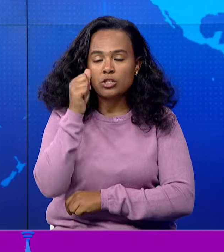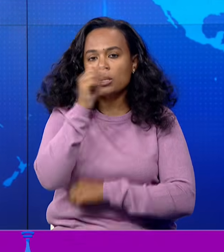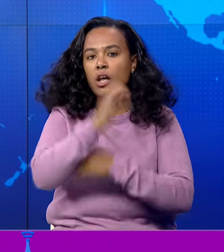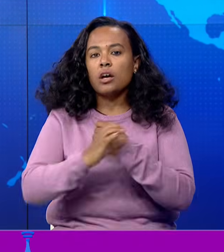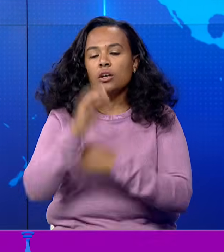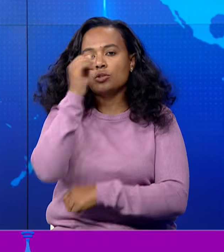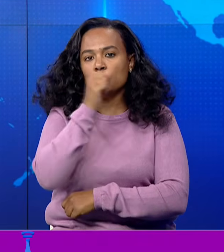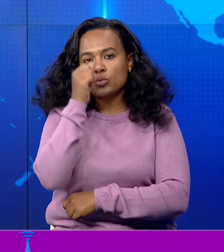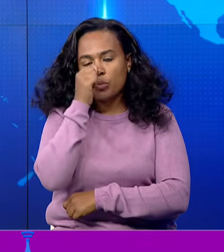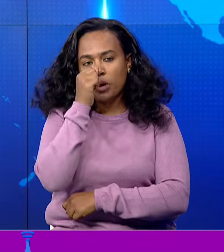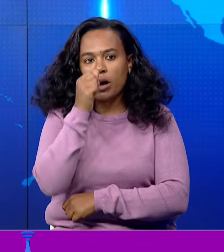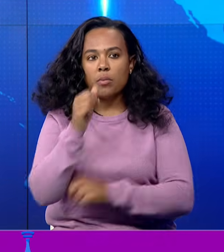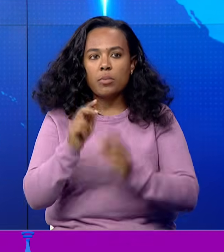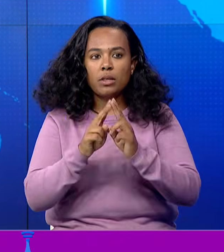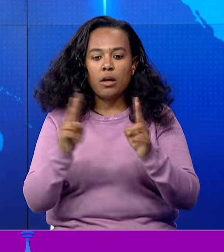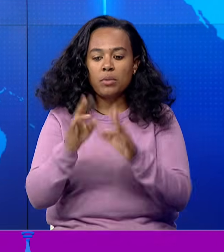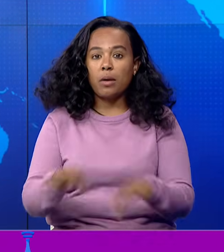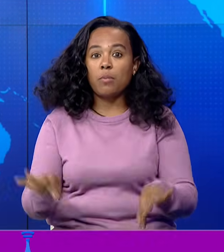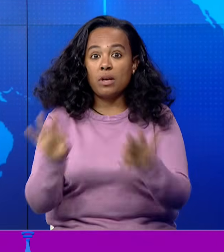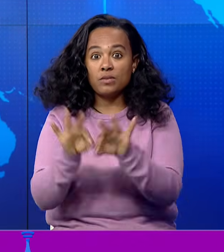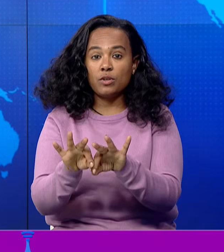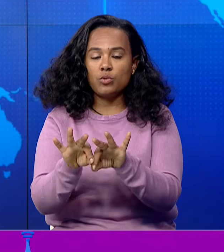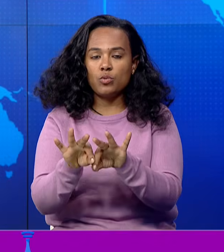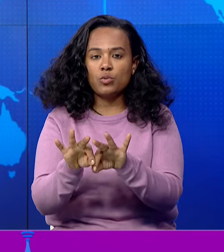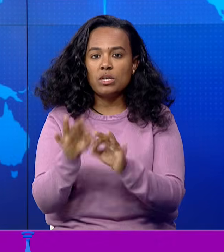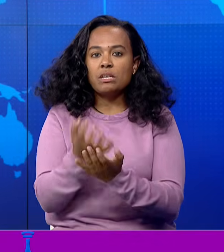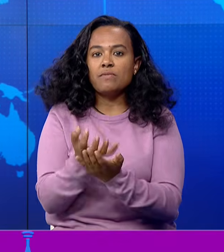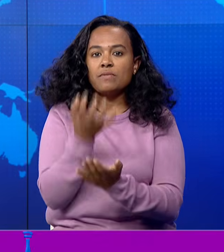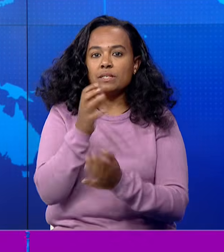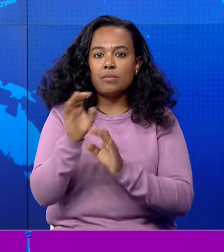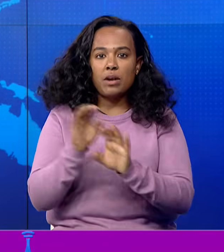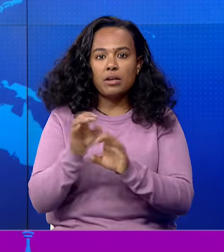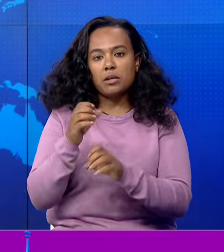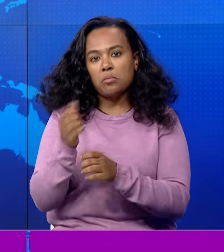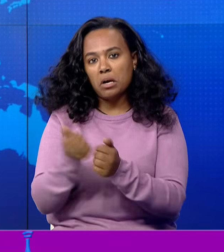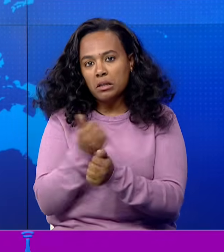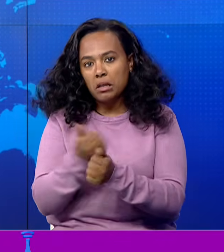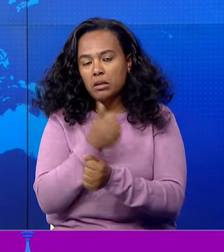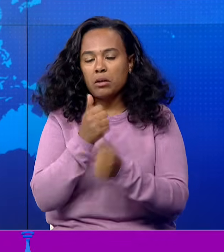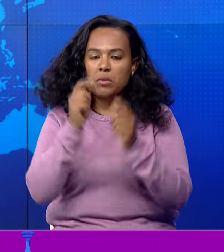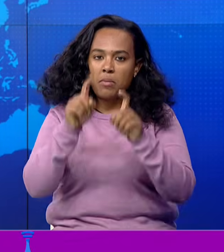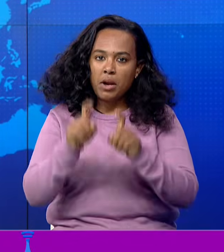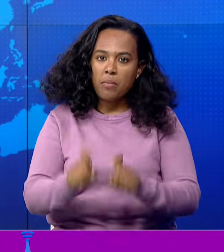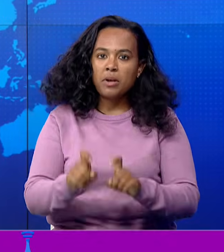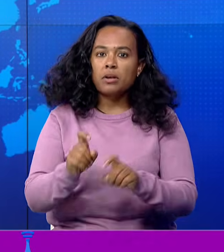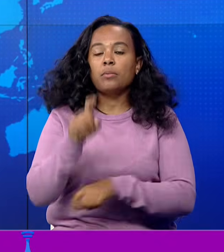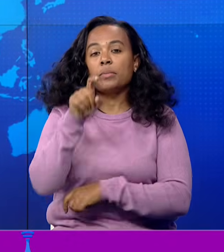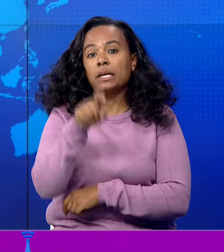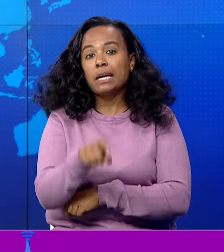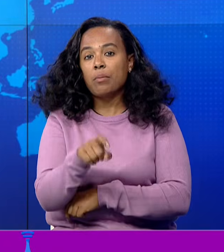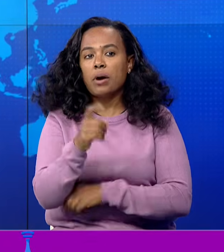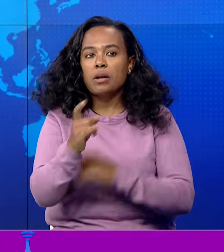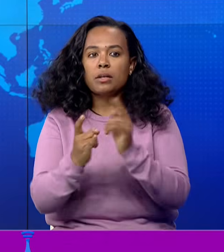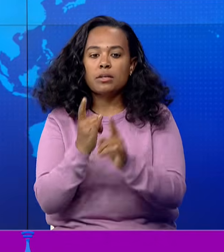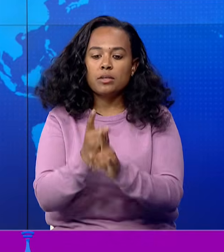ለሀገራችን ኢትዮጵያ በእጅጉ ከሚያስፈልጉ ኢንቨስት ማድረግ መከታተል መመራመር ከሚገባን